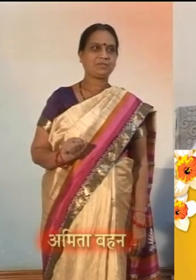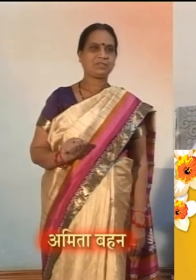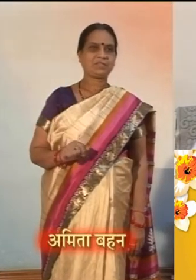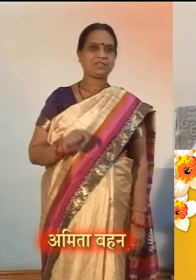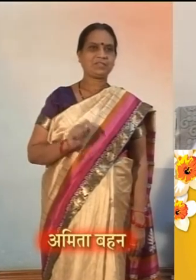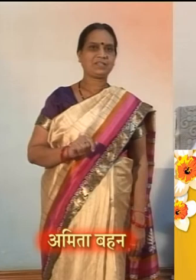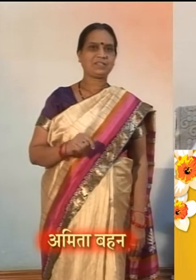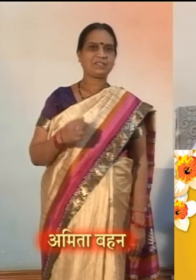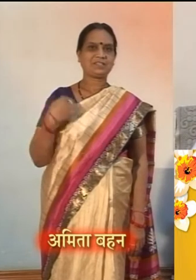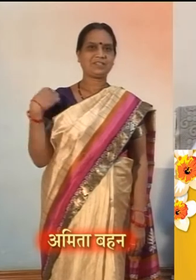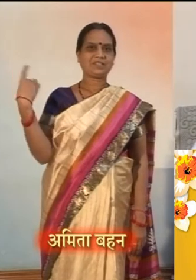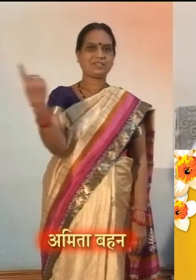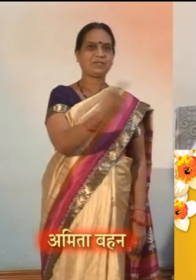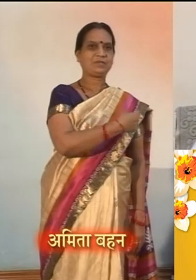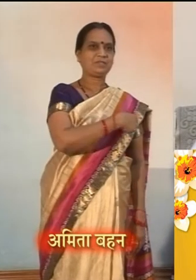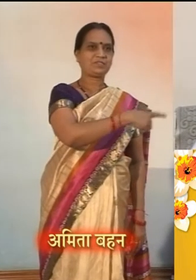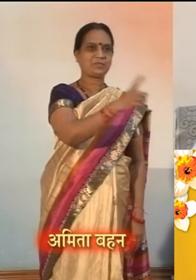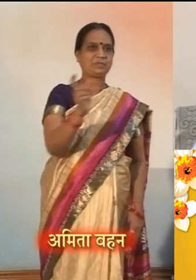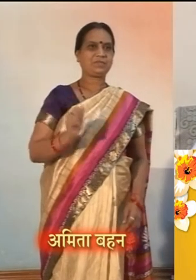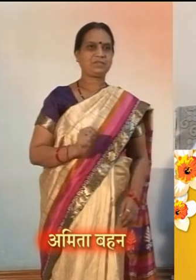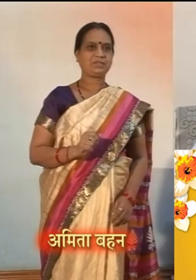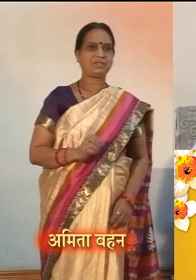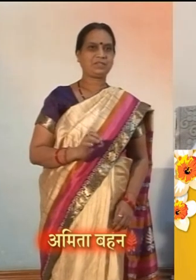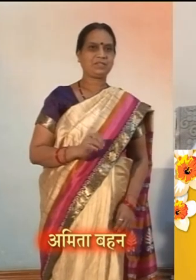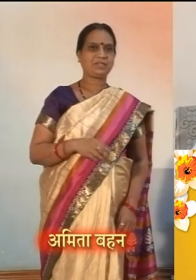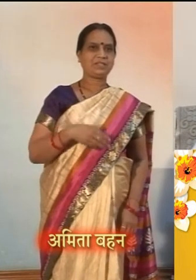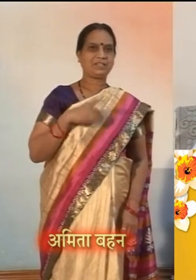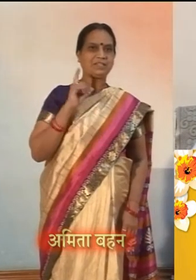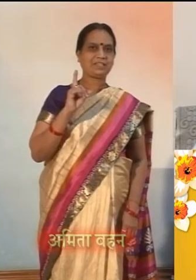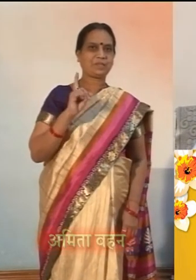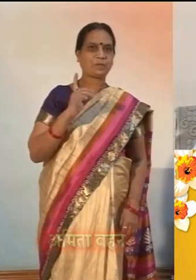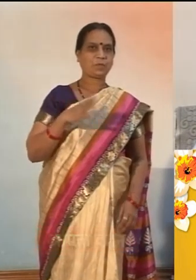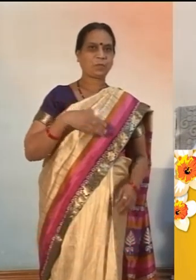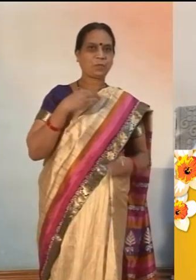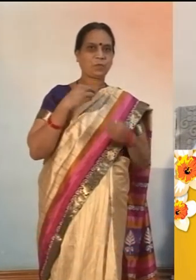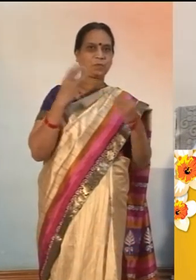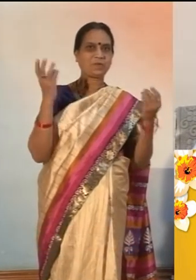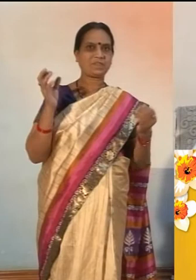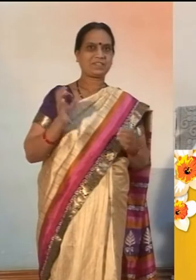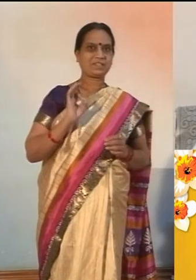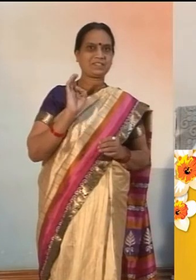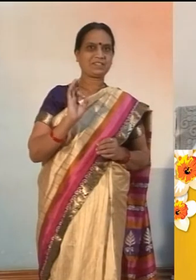आज हम सभी एक बहुत ही अच्छे विषय के बारे में चर्चा करेंगे।